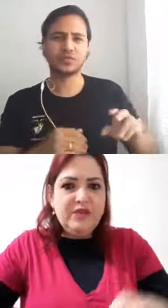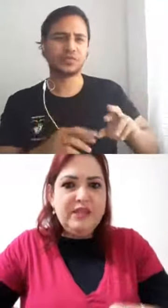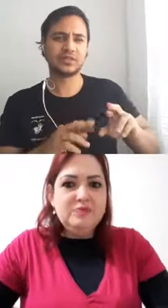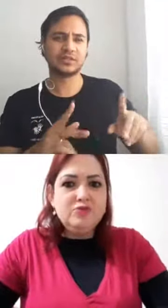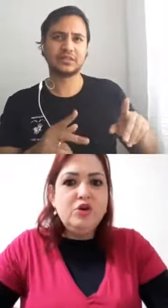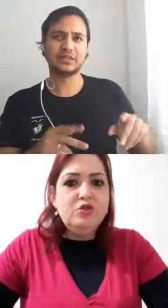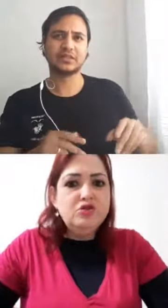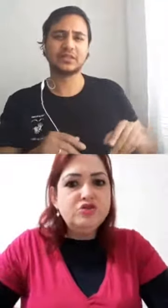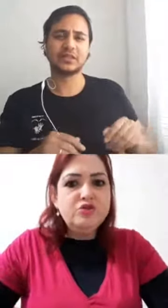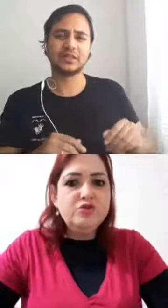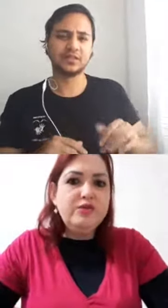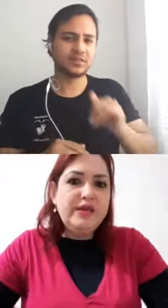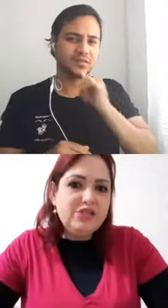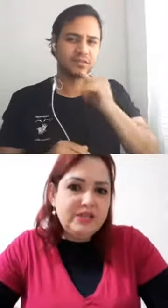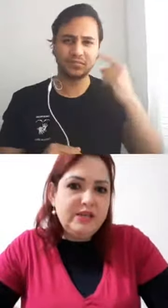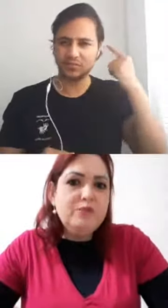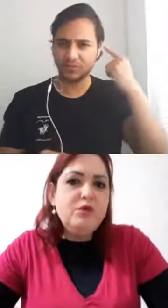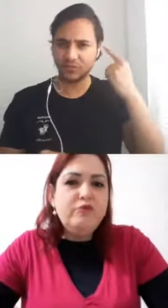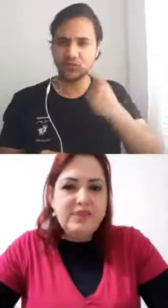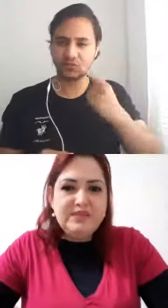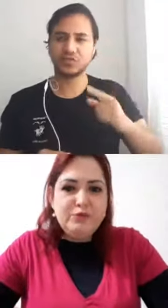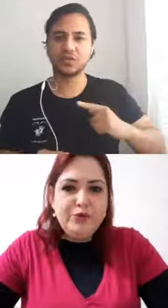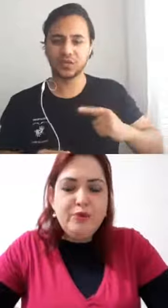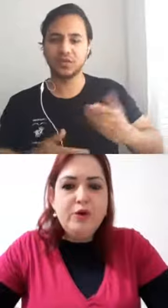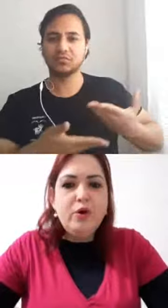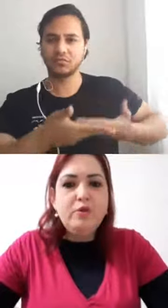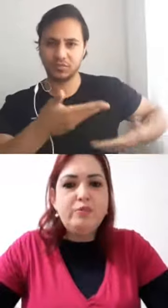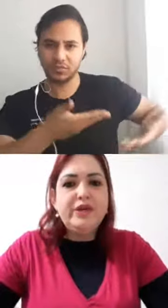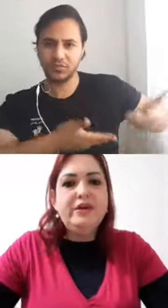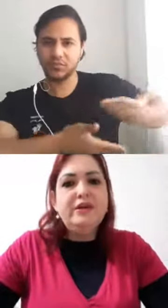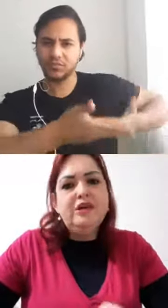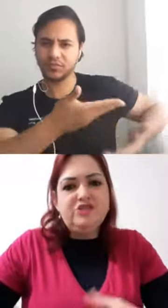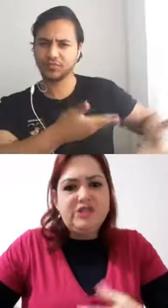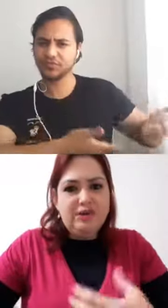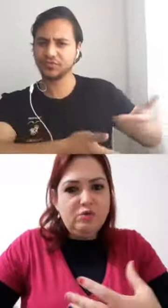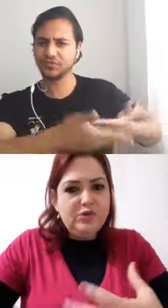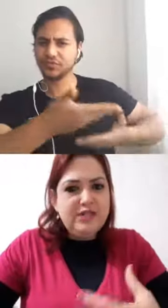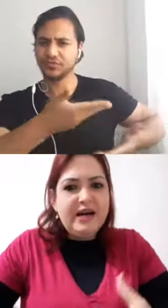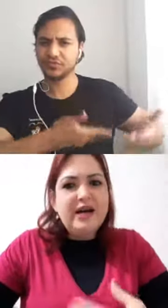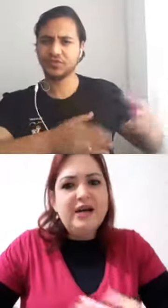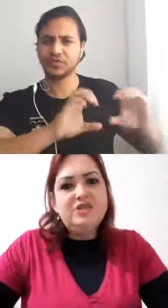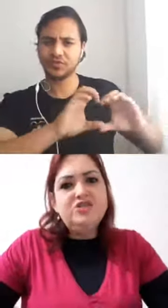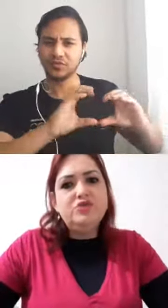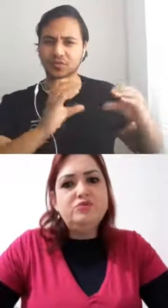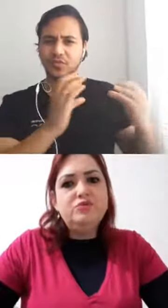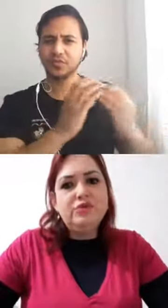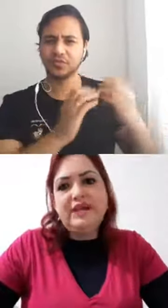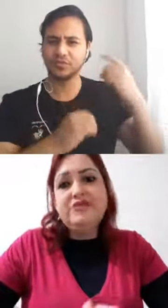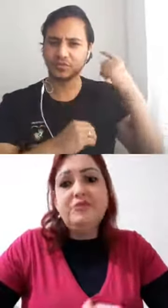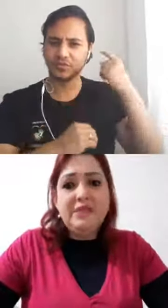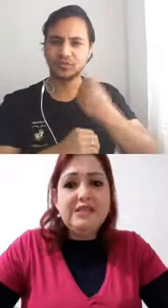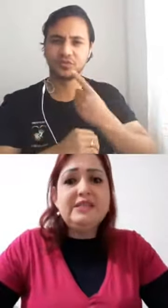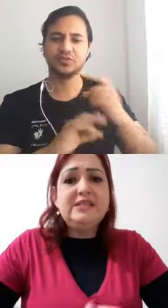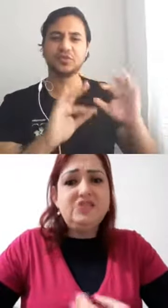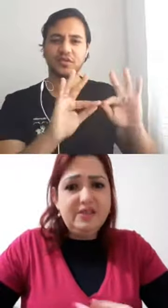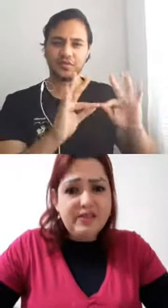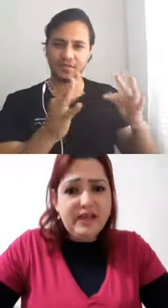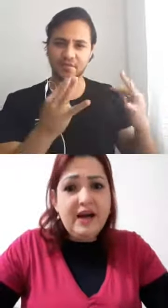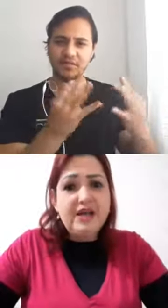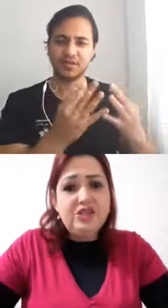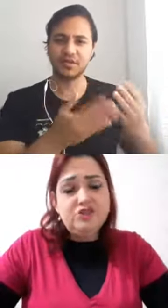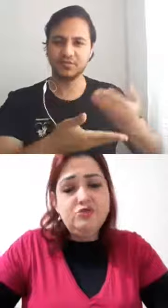nós falamos. Hoje o surdo ele já tem uma convivência muito maior, porque já tem a comunidade surda, as famílias eles